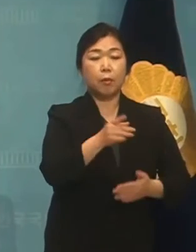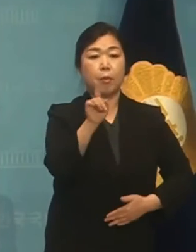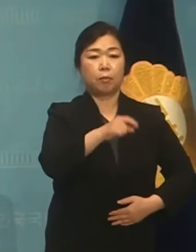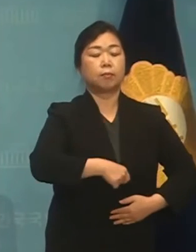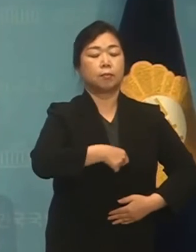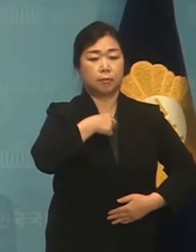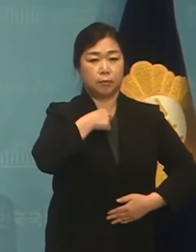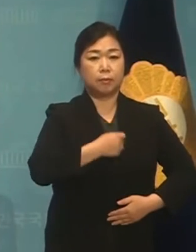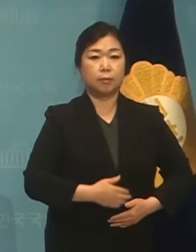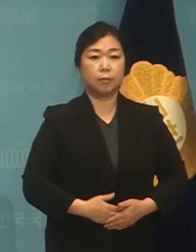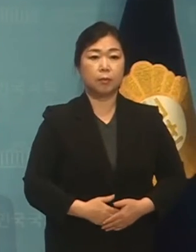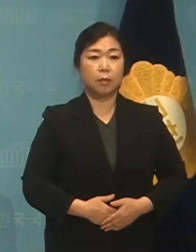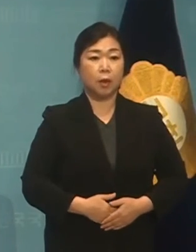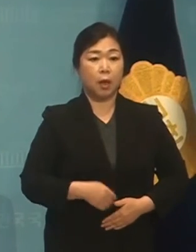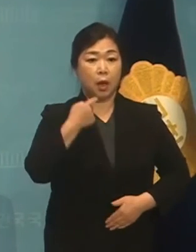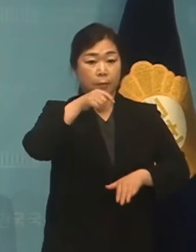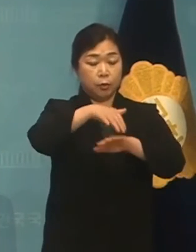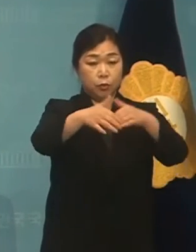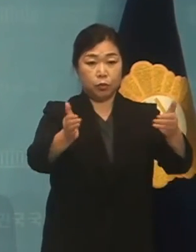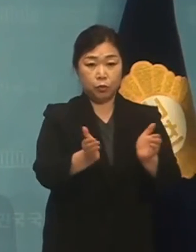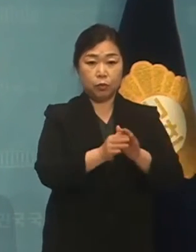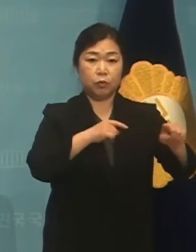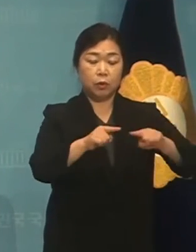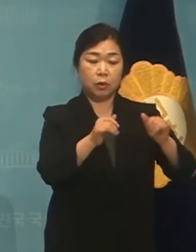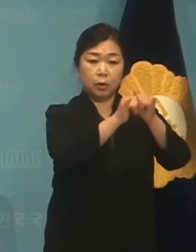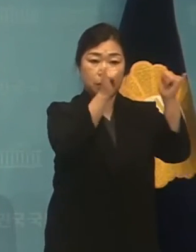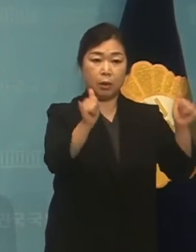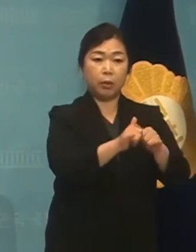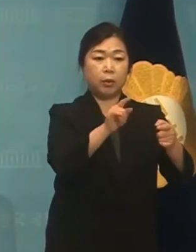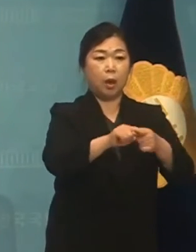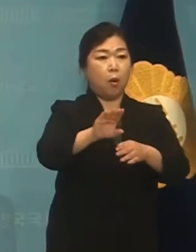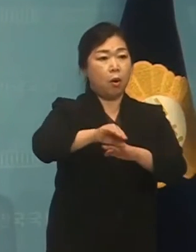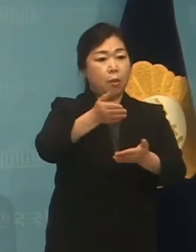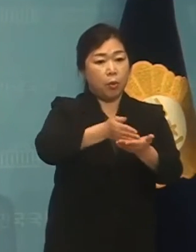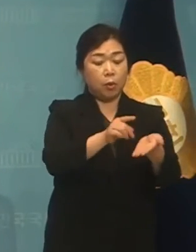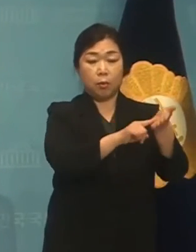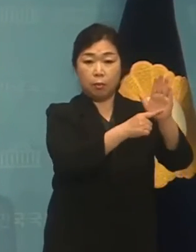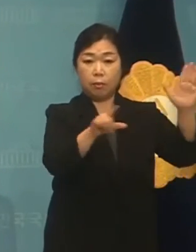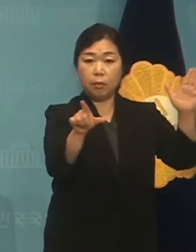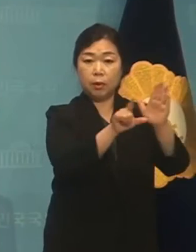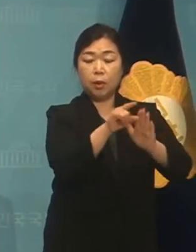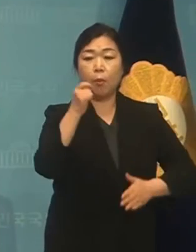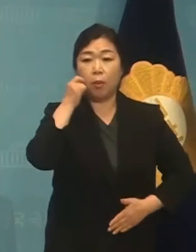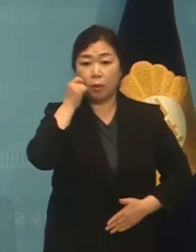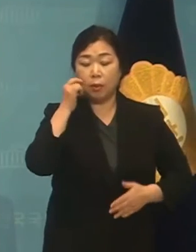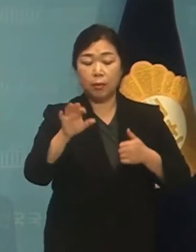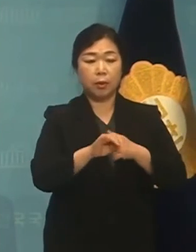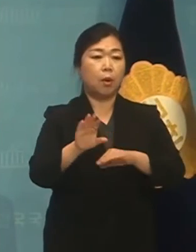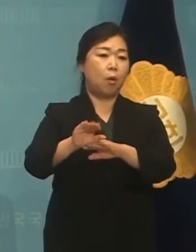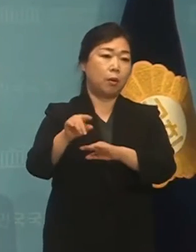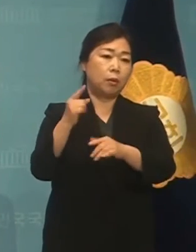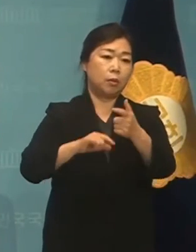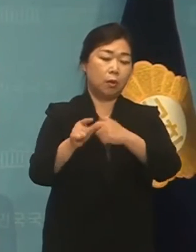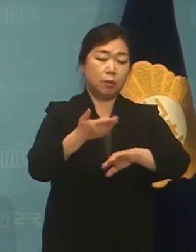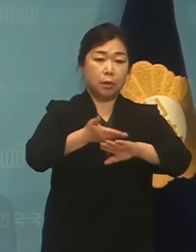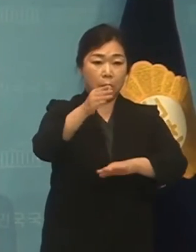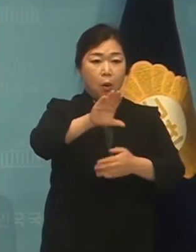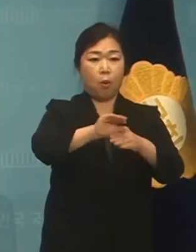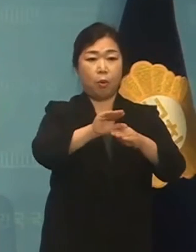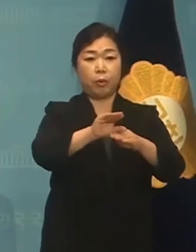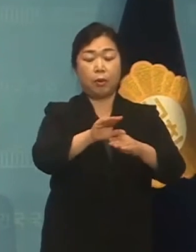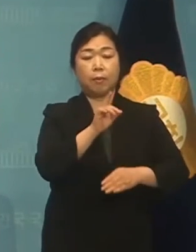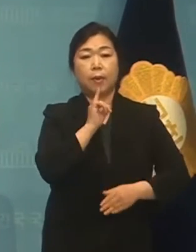정직입니다. 민주주의 사회에서 언론의 보도를 믿을 수 없다면 그 언론은 더 이상